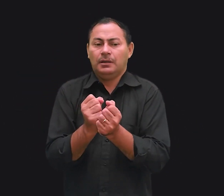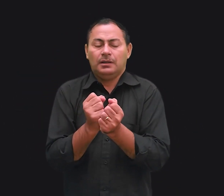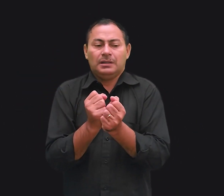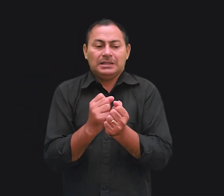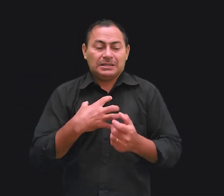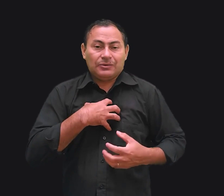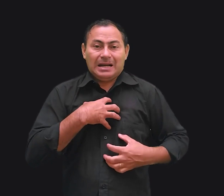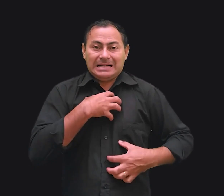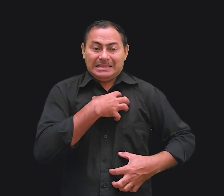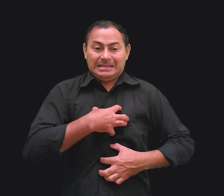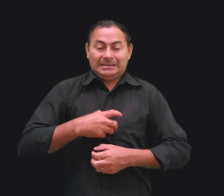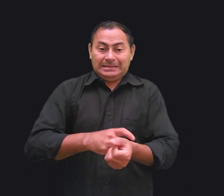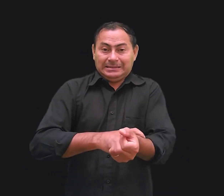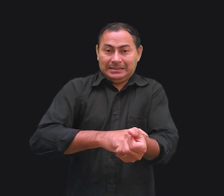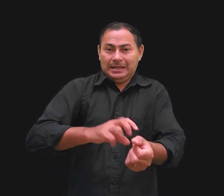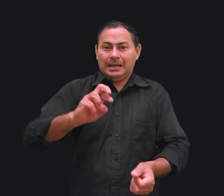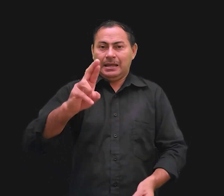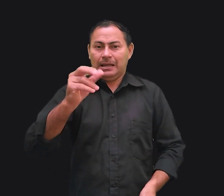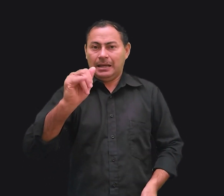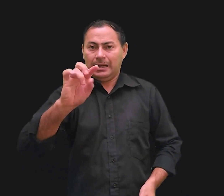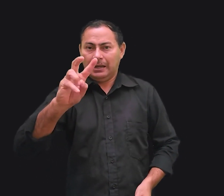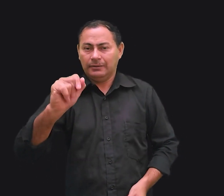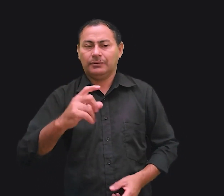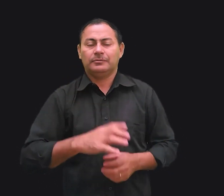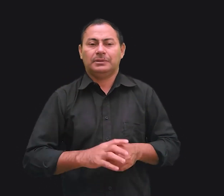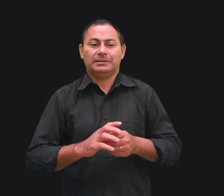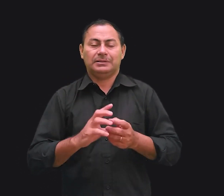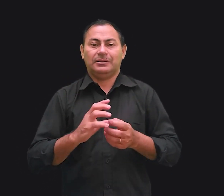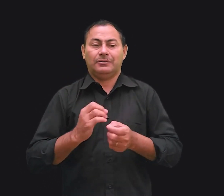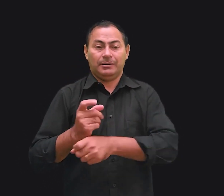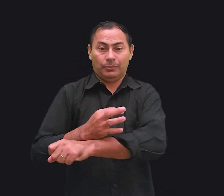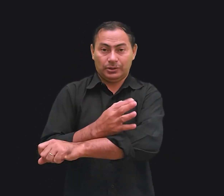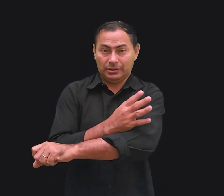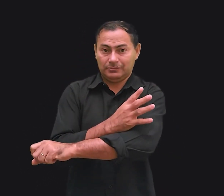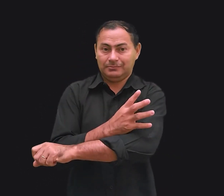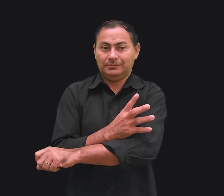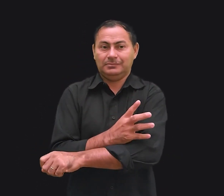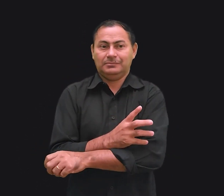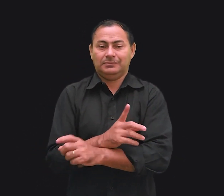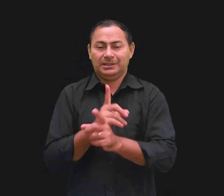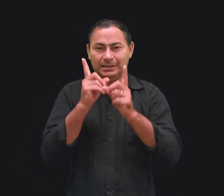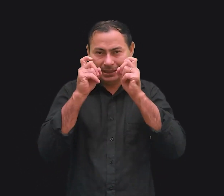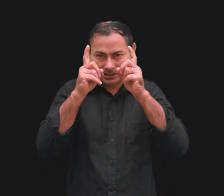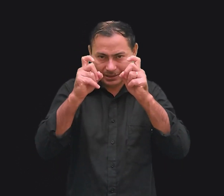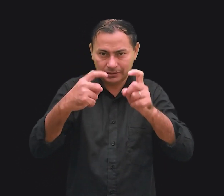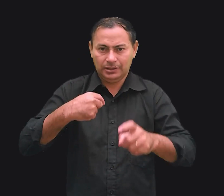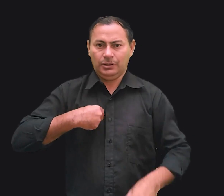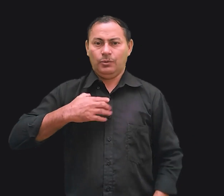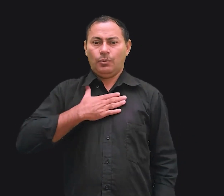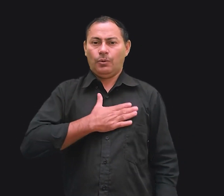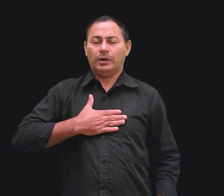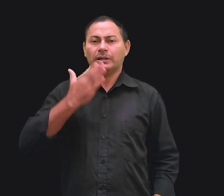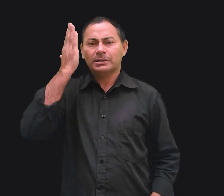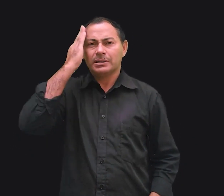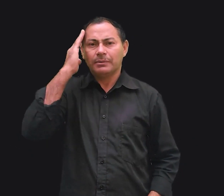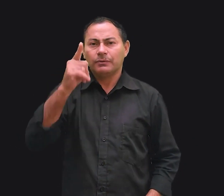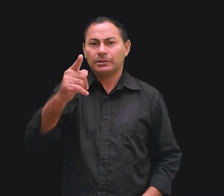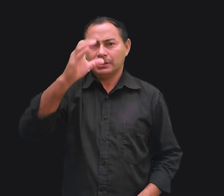com a raiva. A raiva é uma emoção muito interessante. Gostaria de saber o que você,